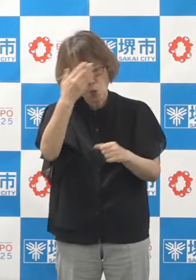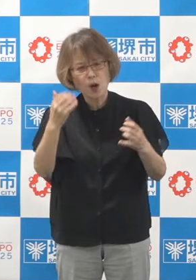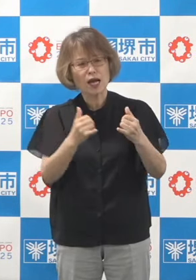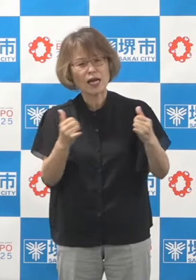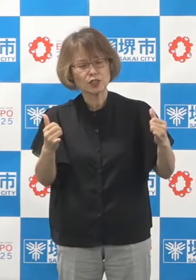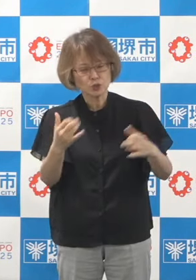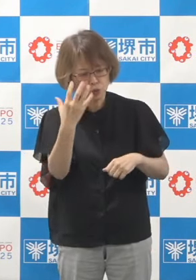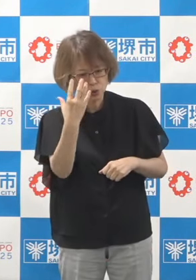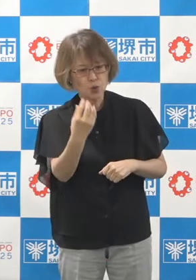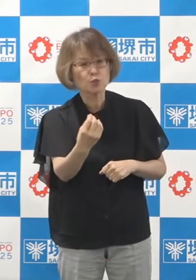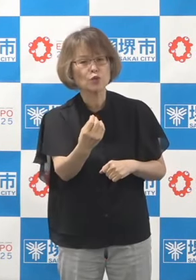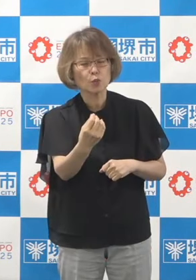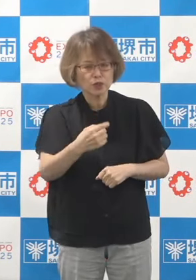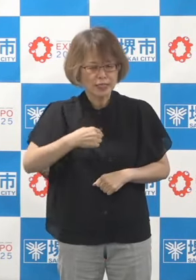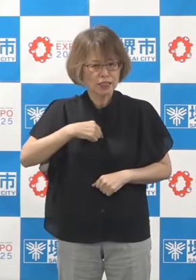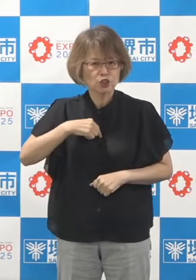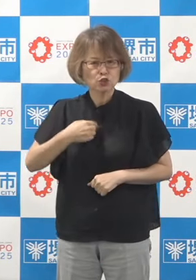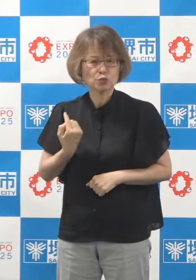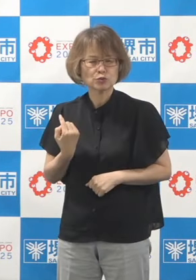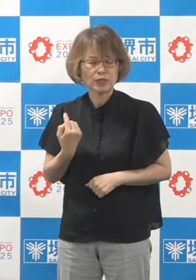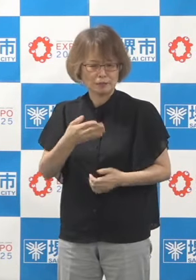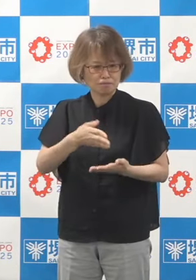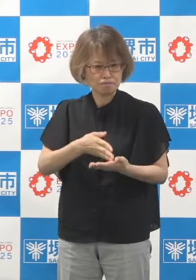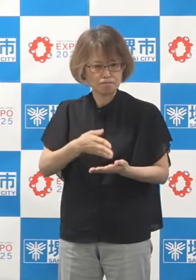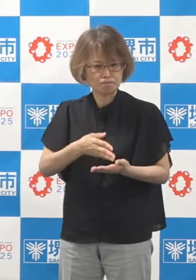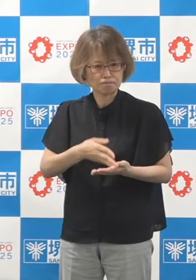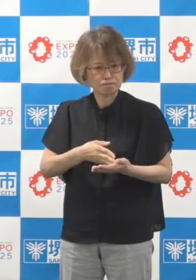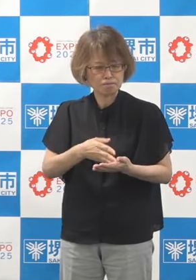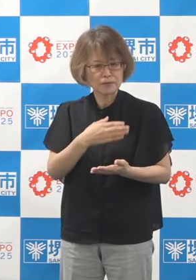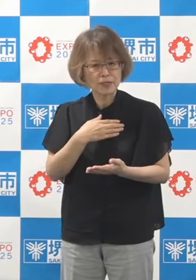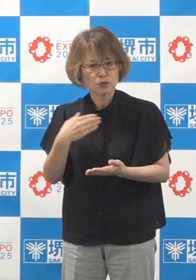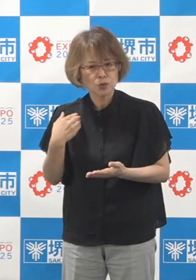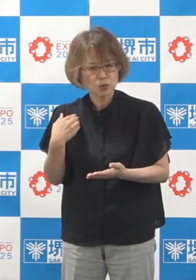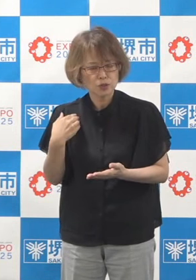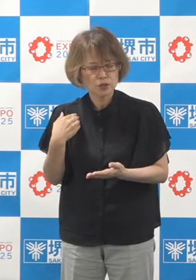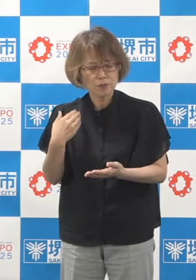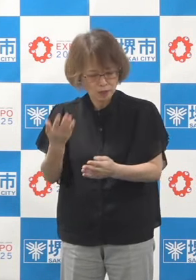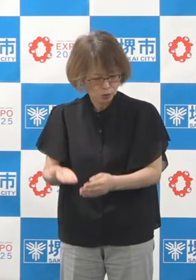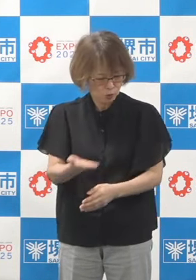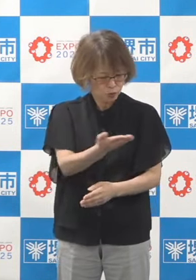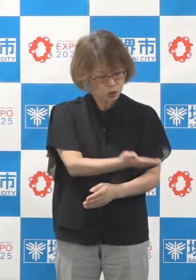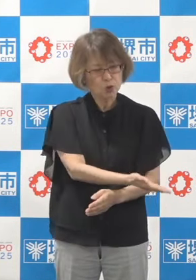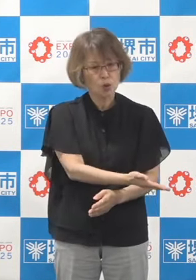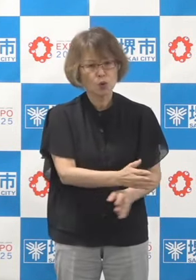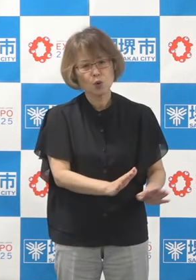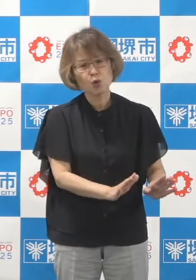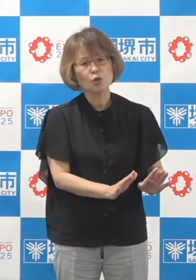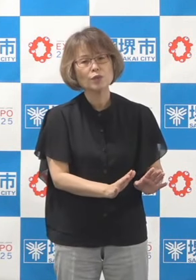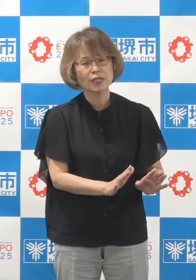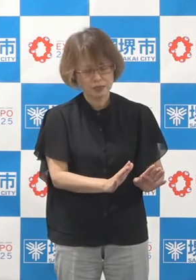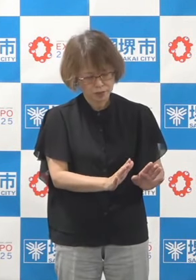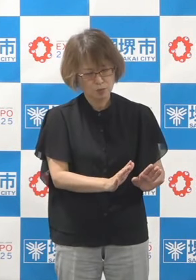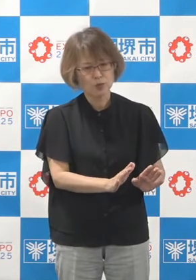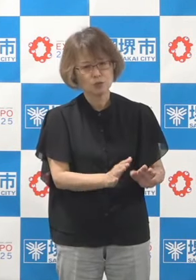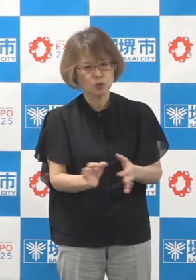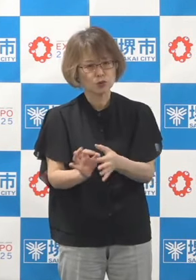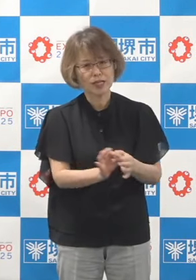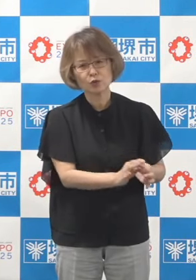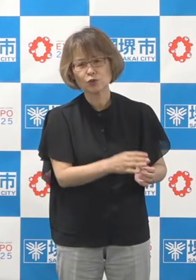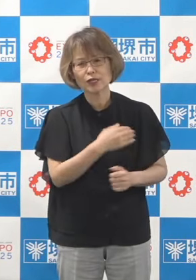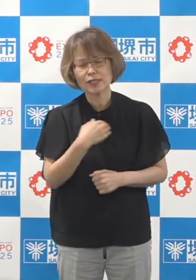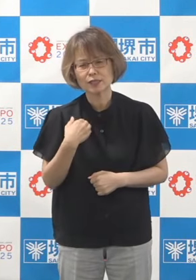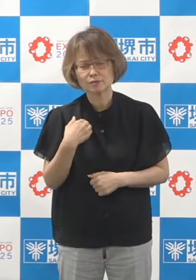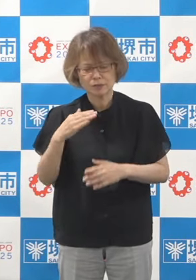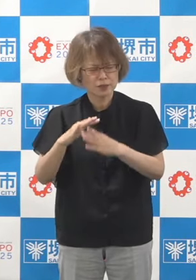自らが語り部となることで、この学生の皆さんの世代、さらにその先の世代にもこの戦争の記憶を忘れない